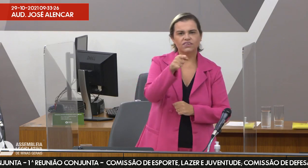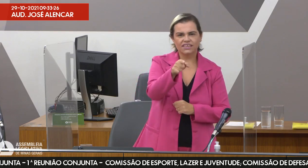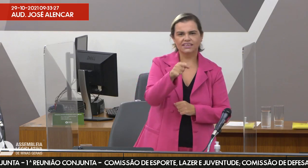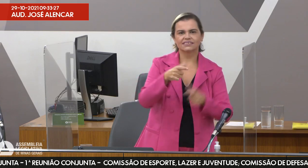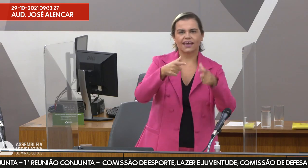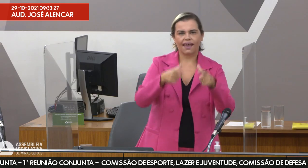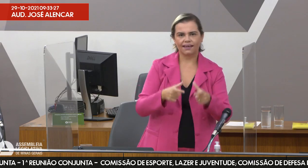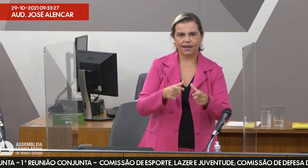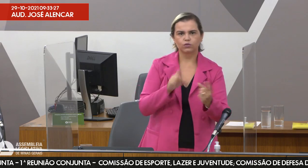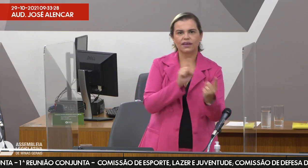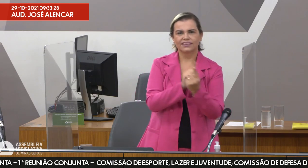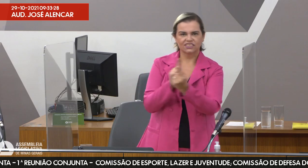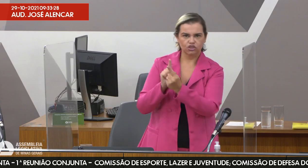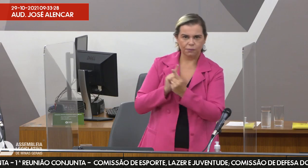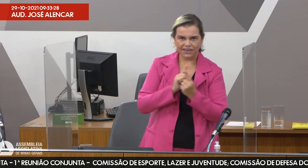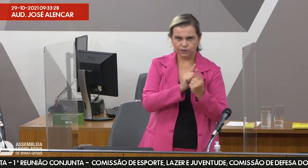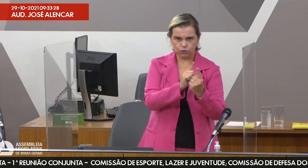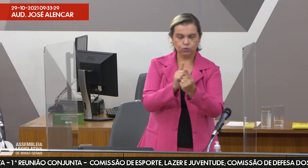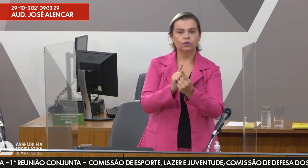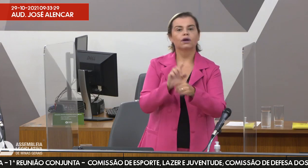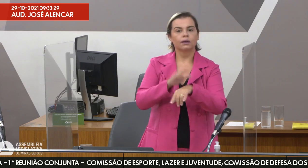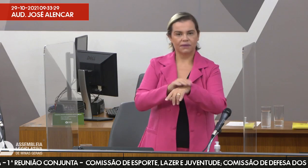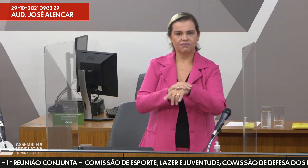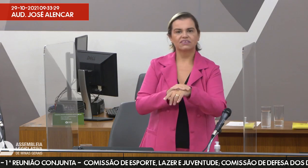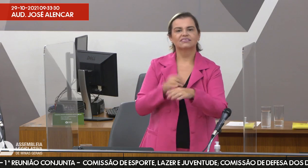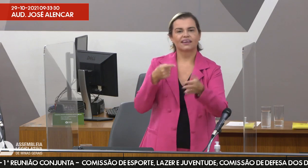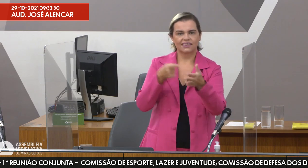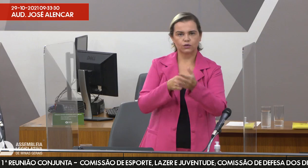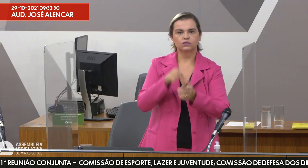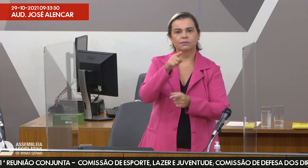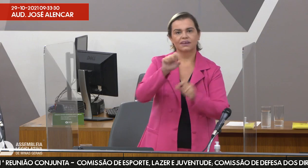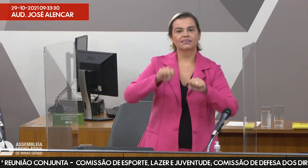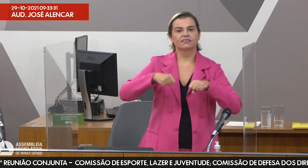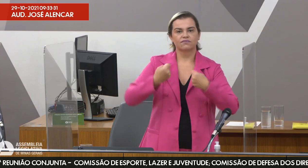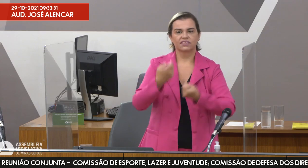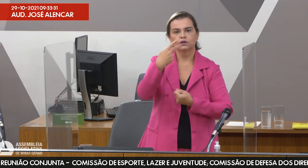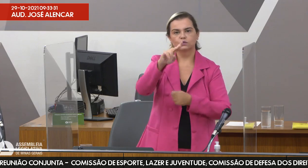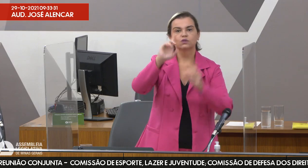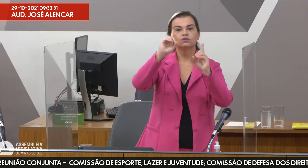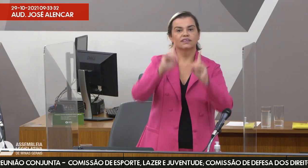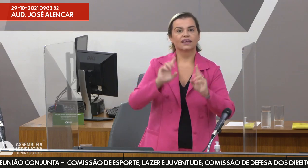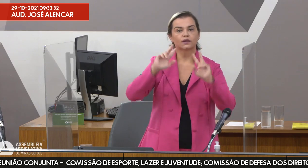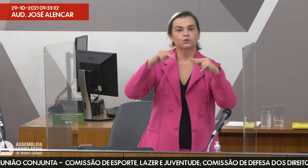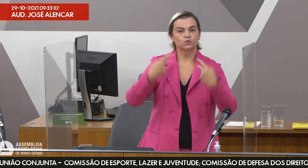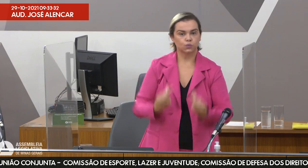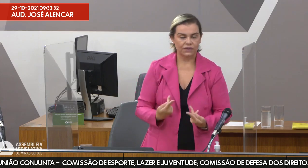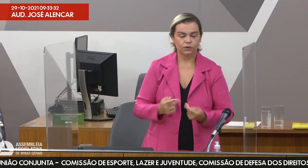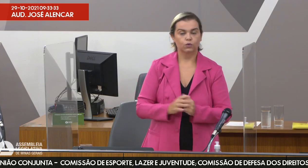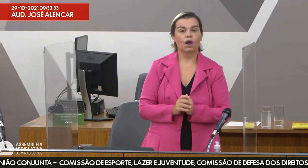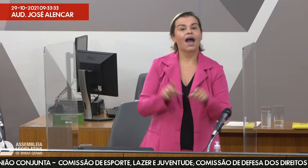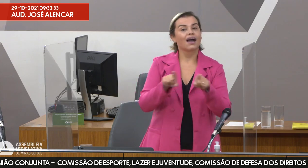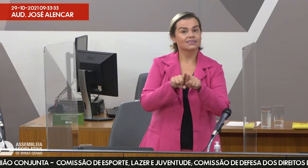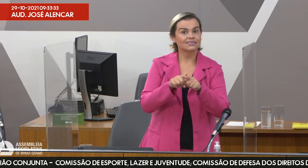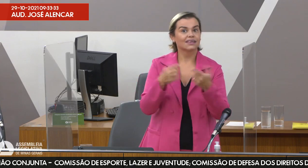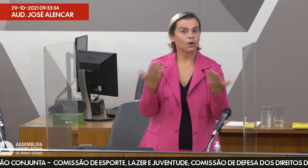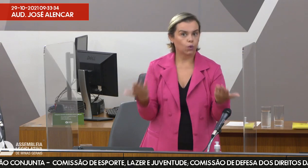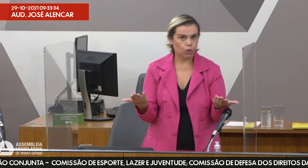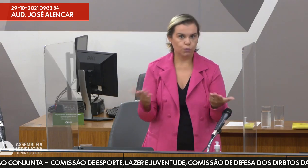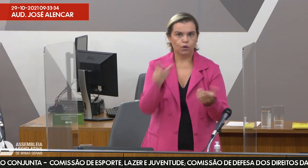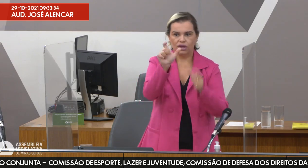e serviços e não tem a possibilidade de se comunicar em sua